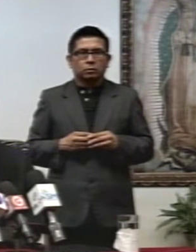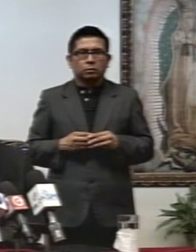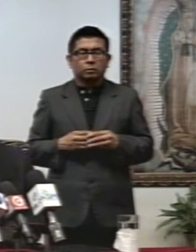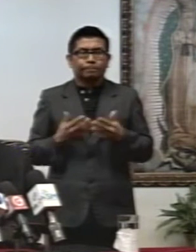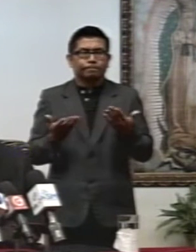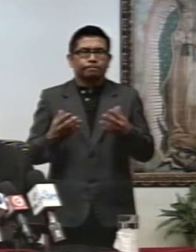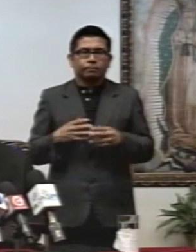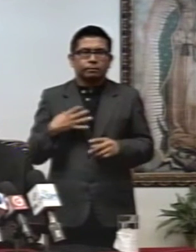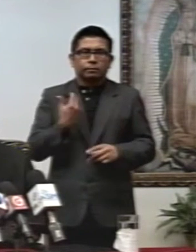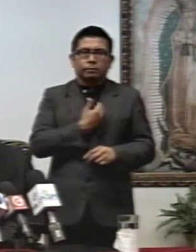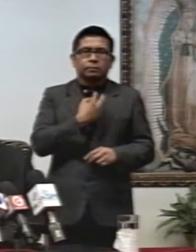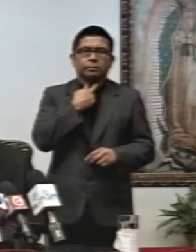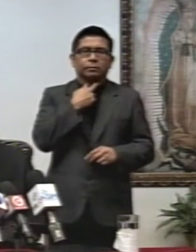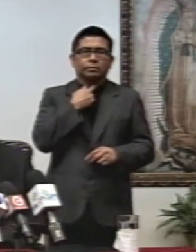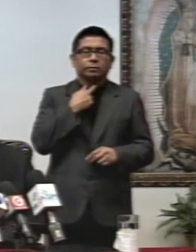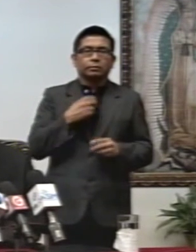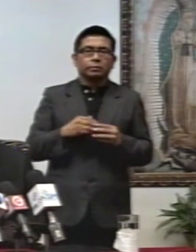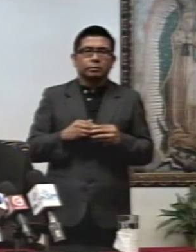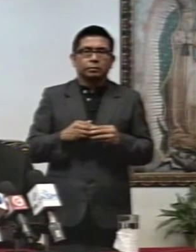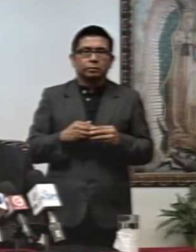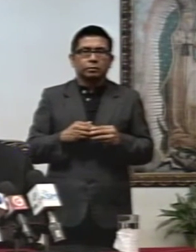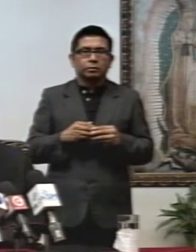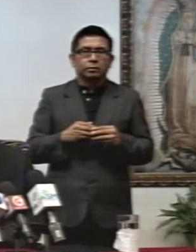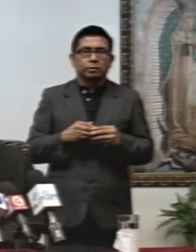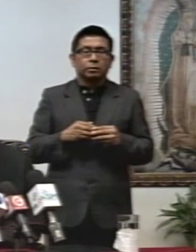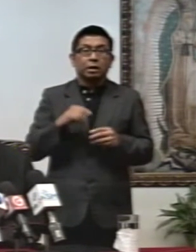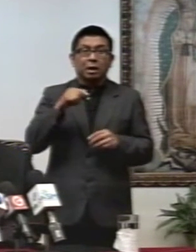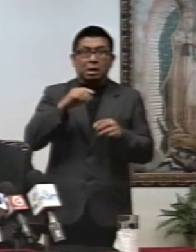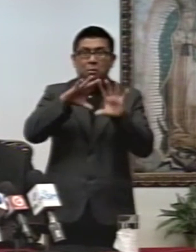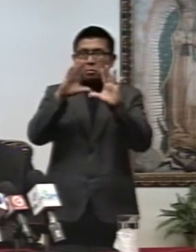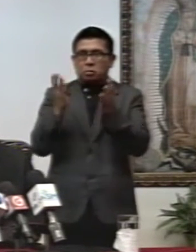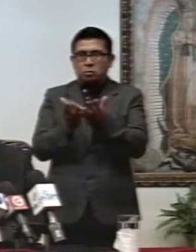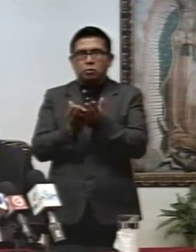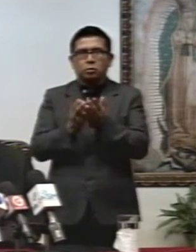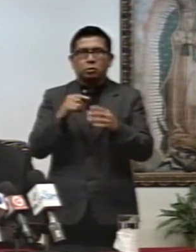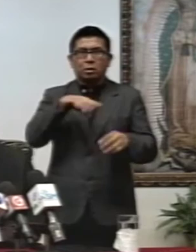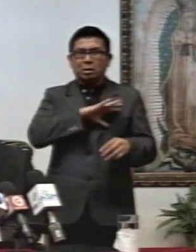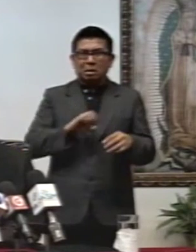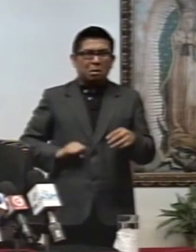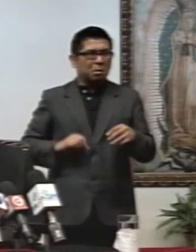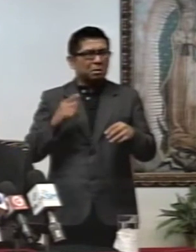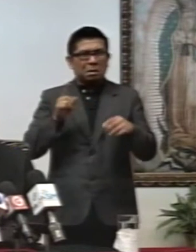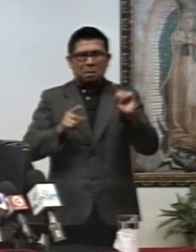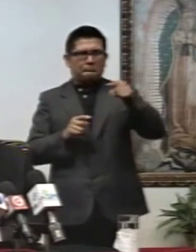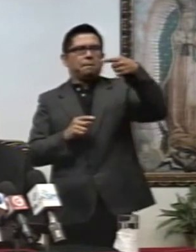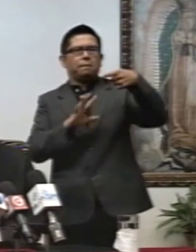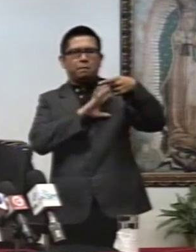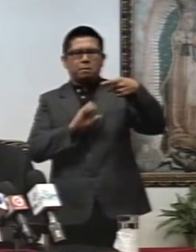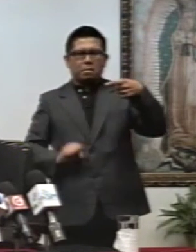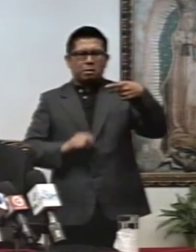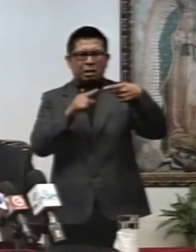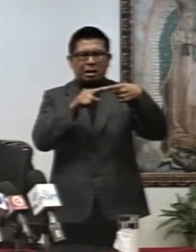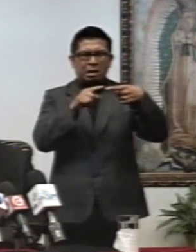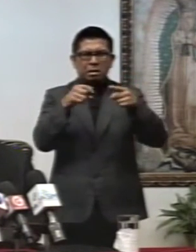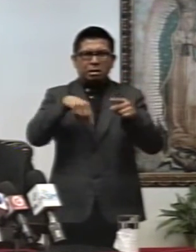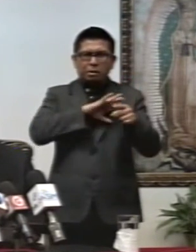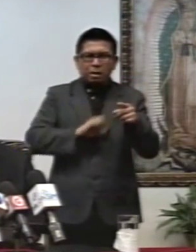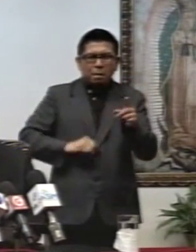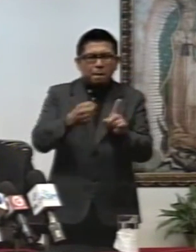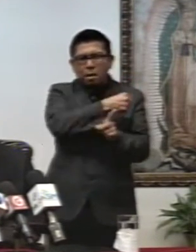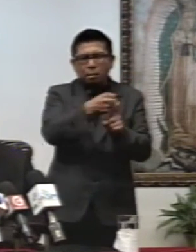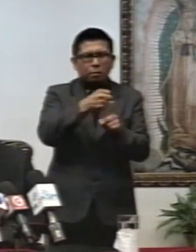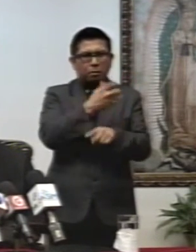en las mediciones internacionales disputándonos el primer lugar en ser el país más violento del mundo. Es una pena, una verdadera